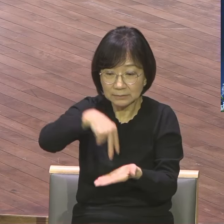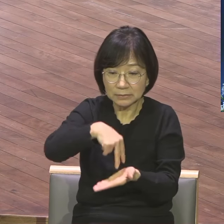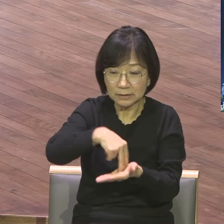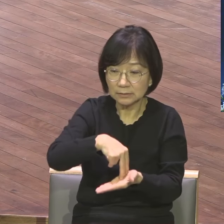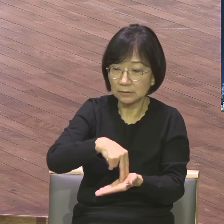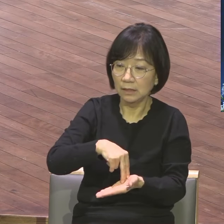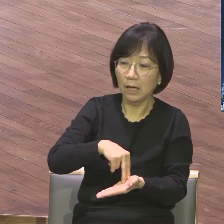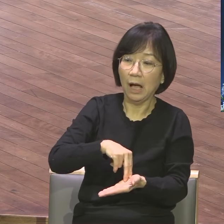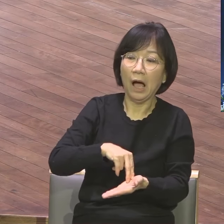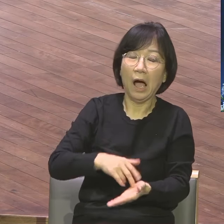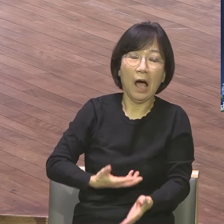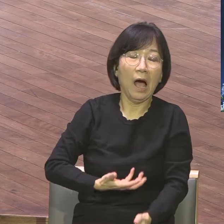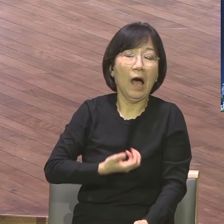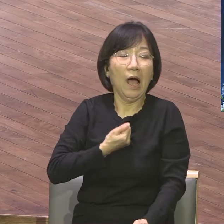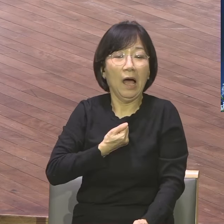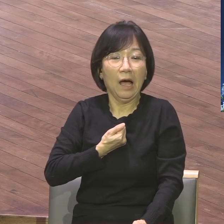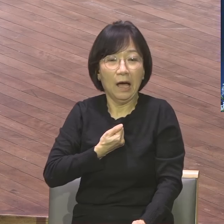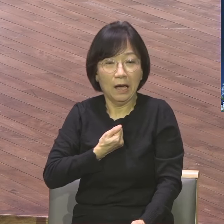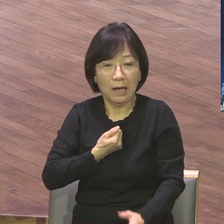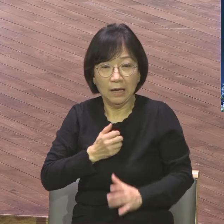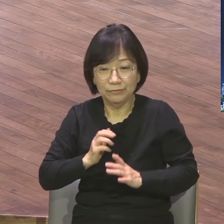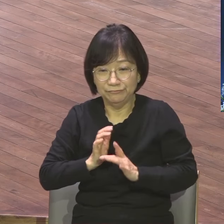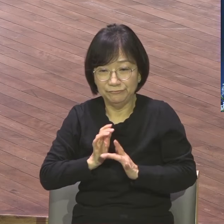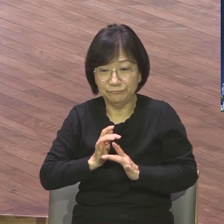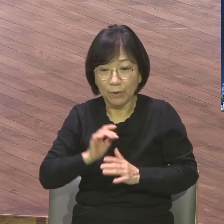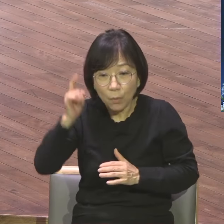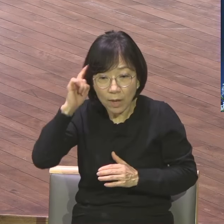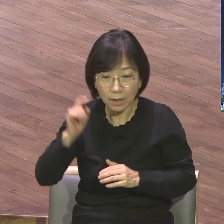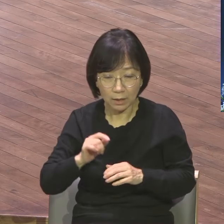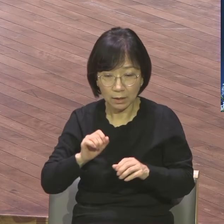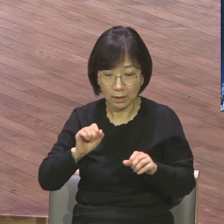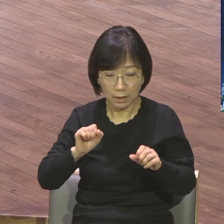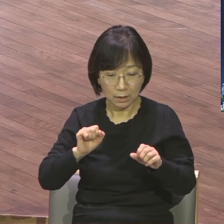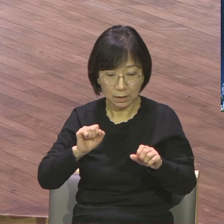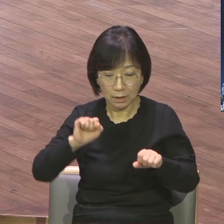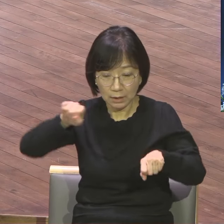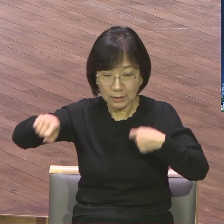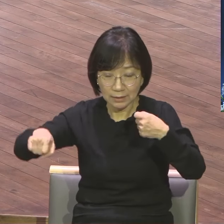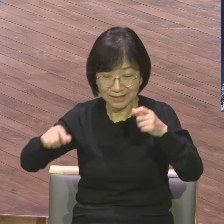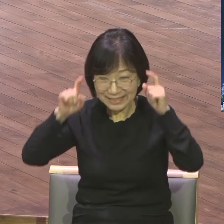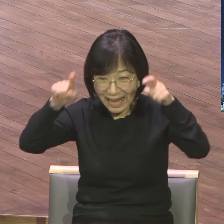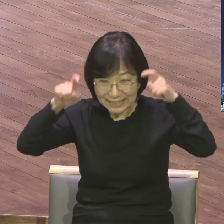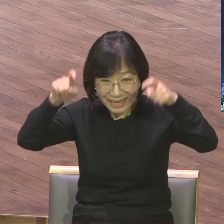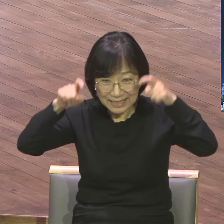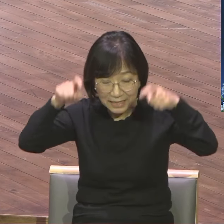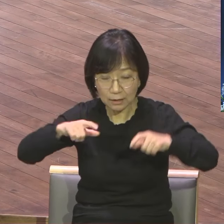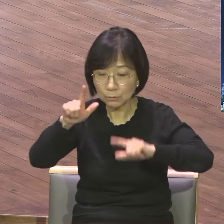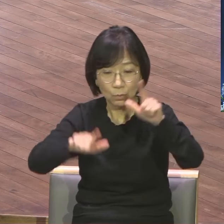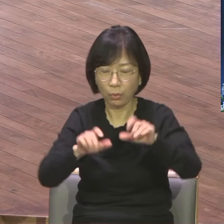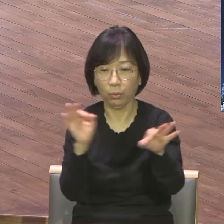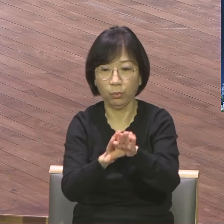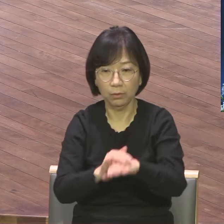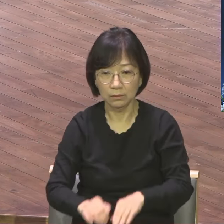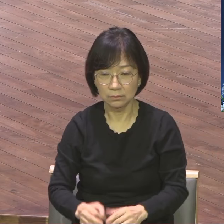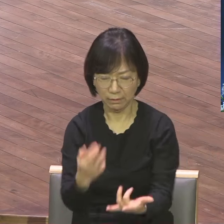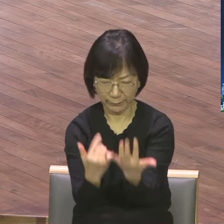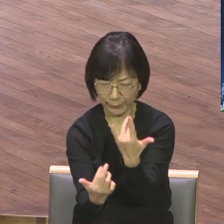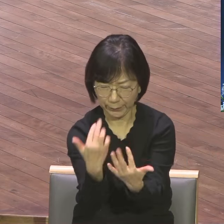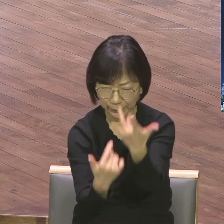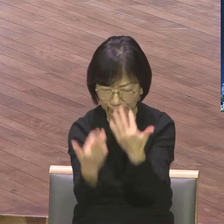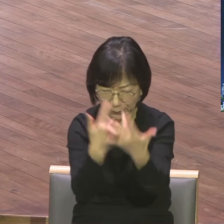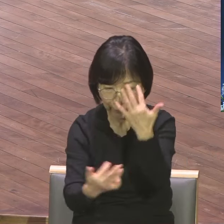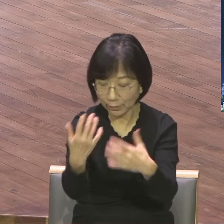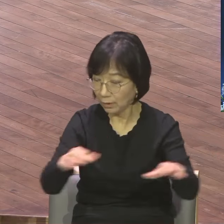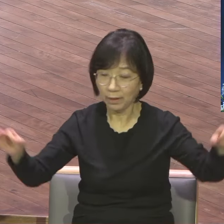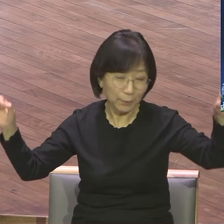중의 공포요. 그 어린 양이 흔적이 없이 다 부서지고 깨져야 한 사람의 죄가